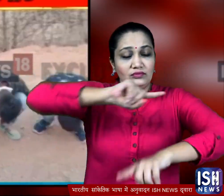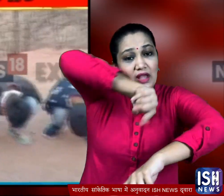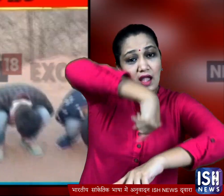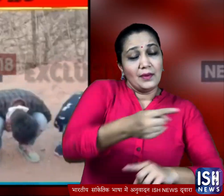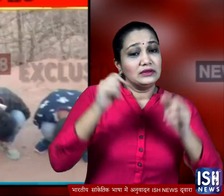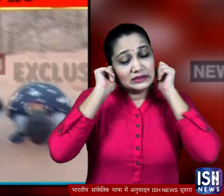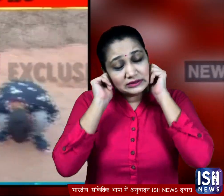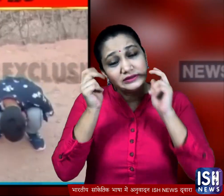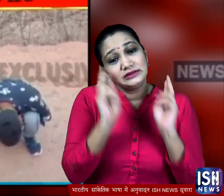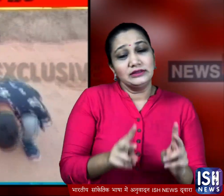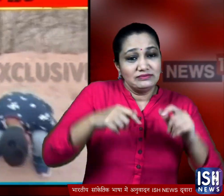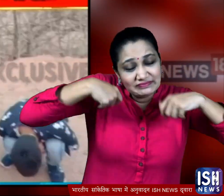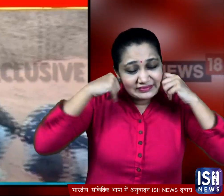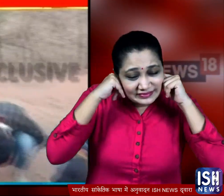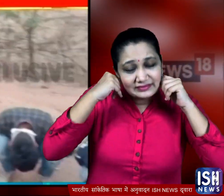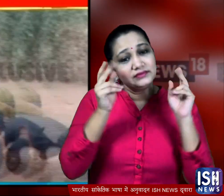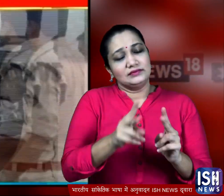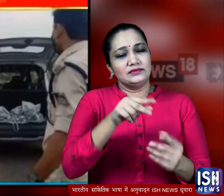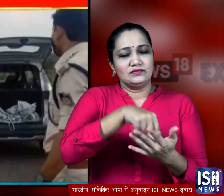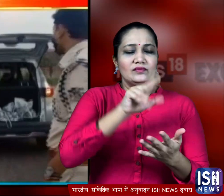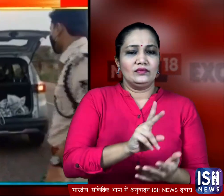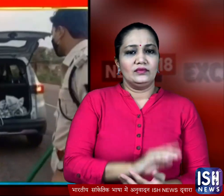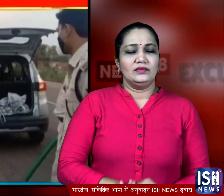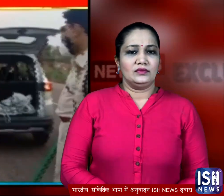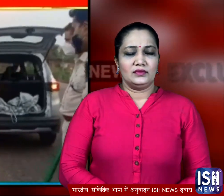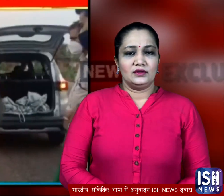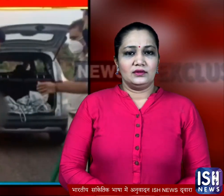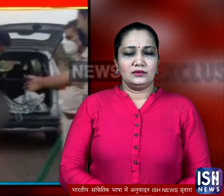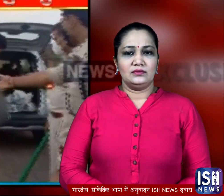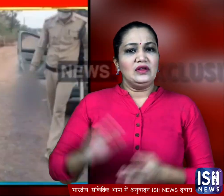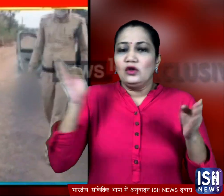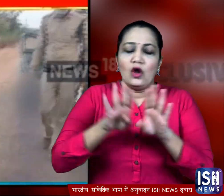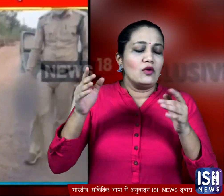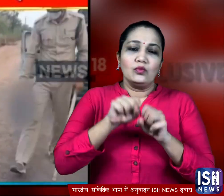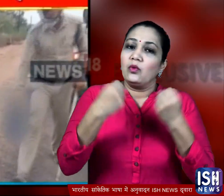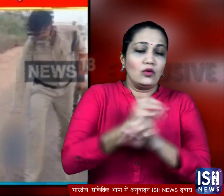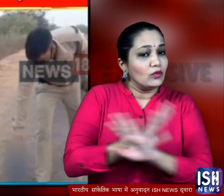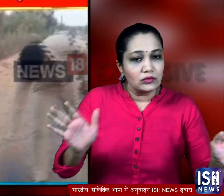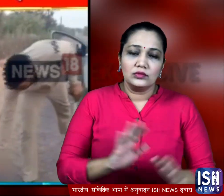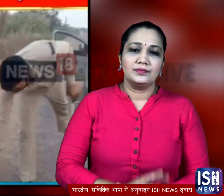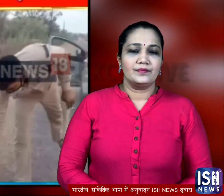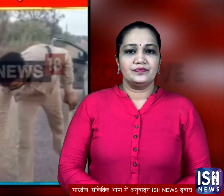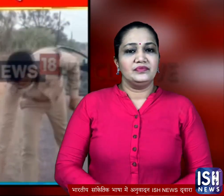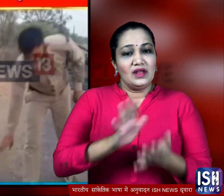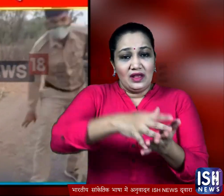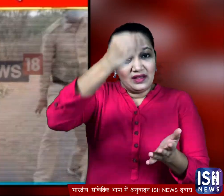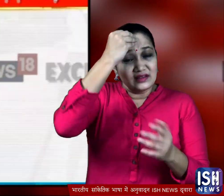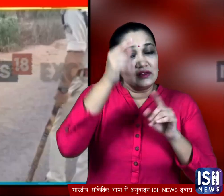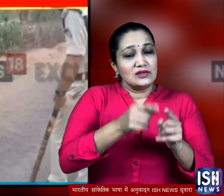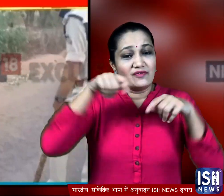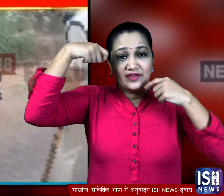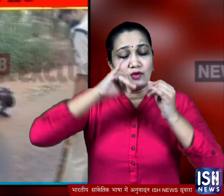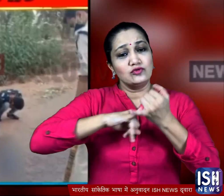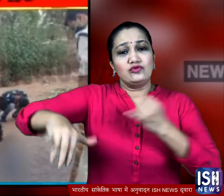1 घंटे तक इसी तरह मुर्गा बने रहने की सजा दी। दारू की बोतल देखो। लॉकडाउन तोड़ने पर लड़कों को सबक सिखाने का